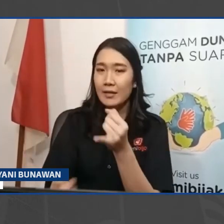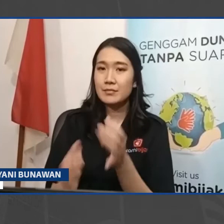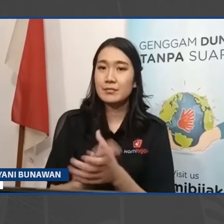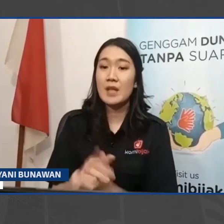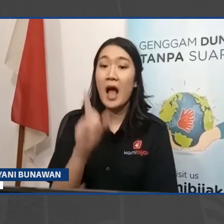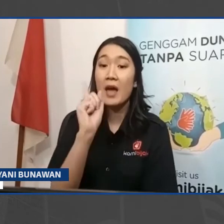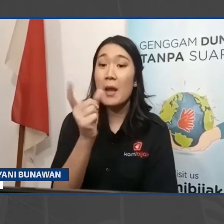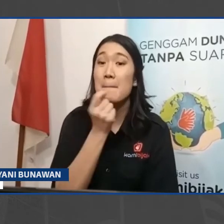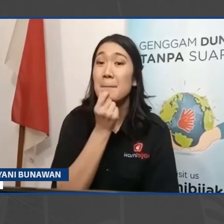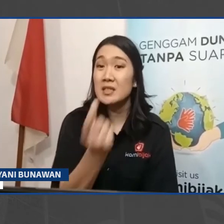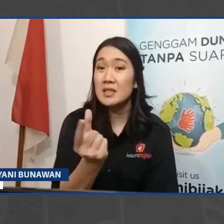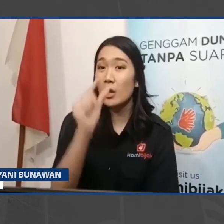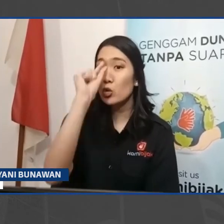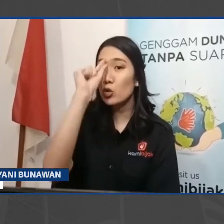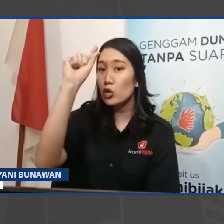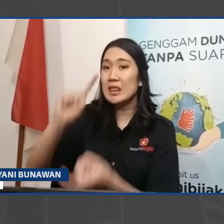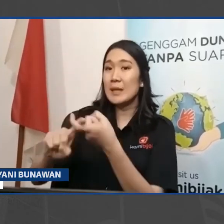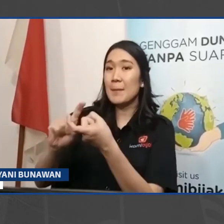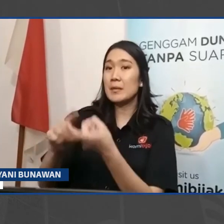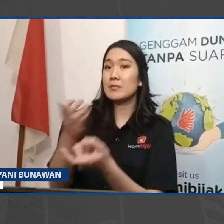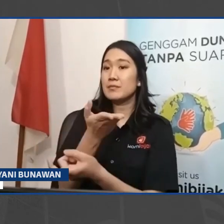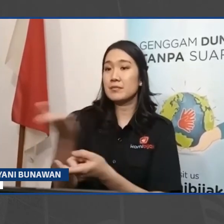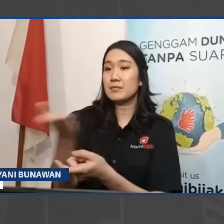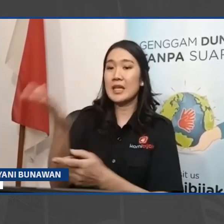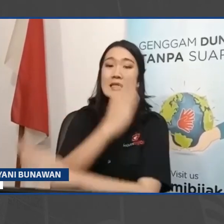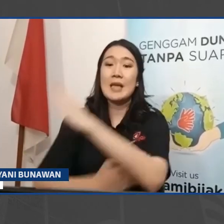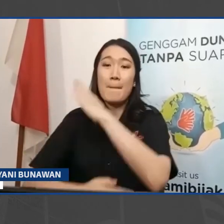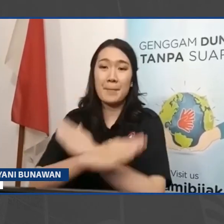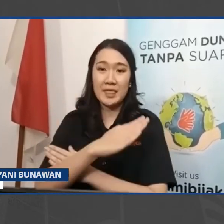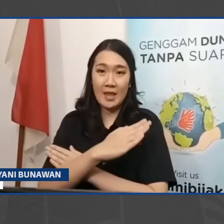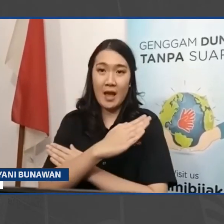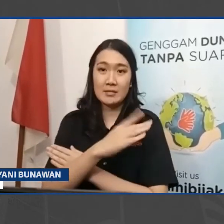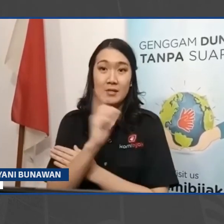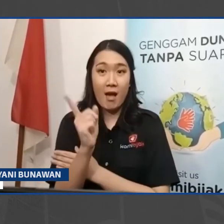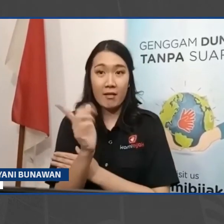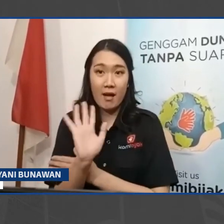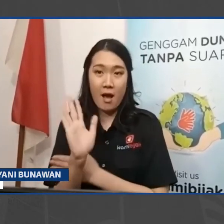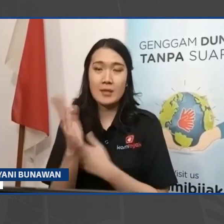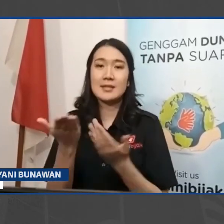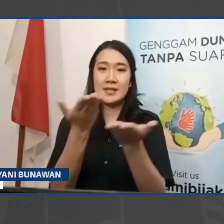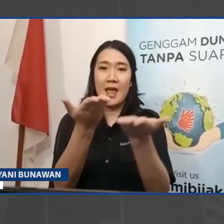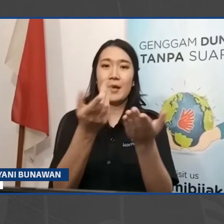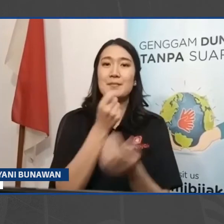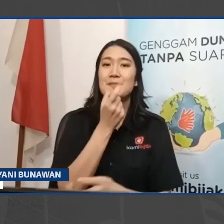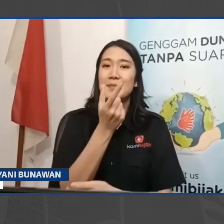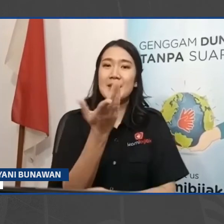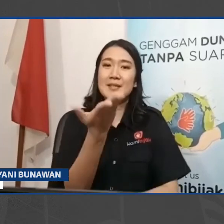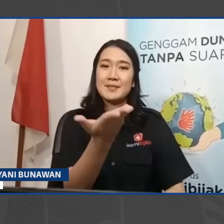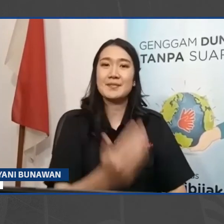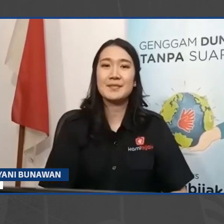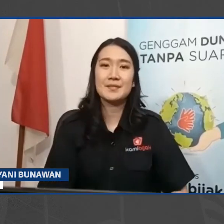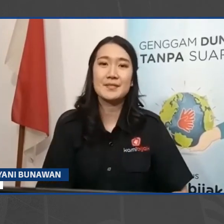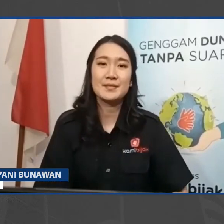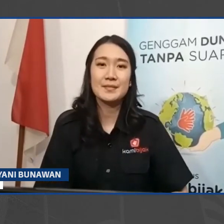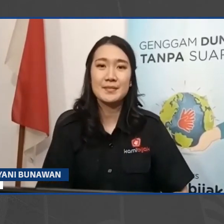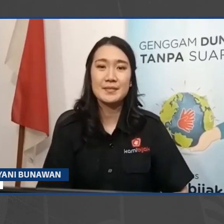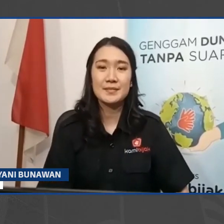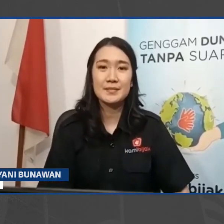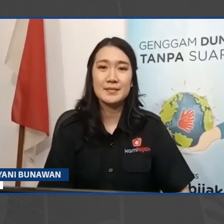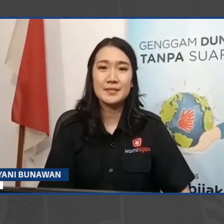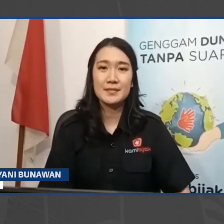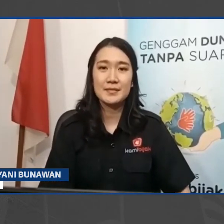Untuk pertanyaan terakhir dari saya, adakah pesan-pesan yang hendak Mas Rian sampaikan untuk